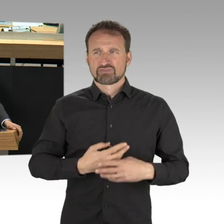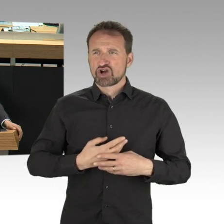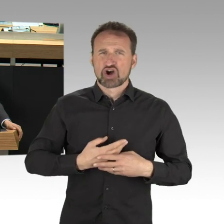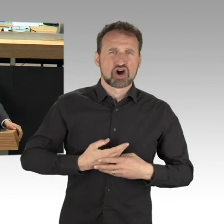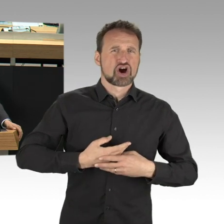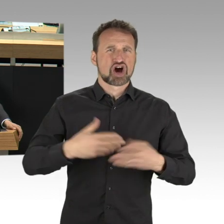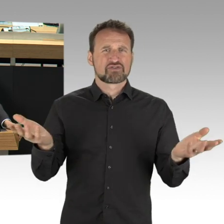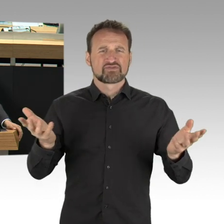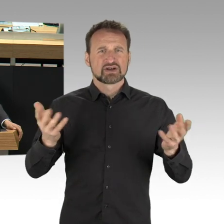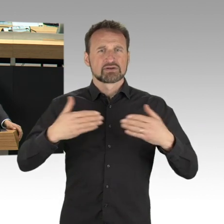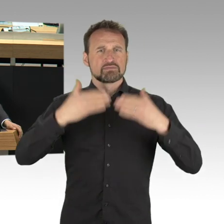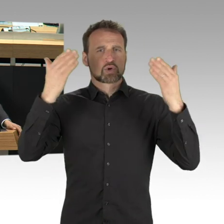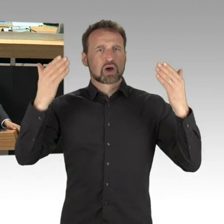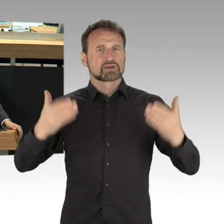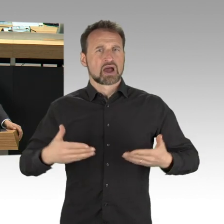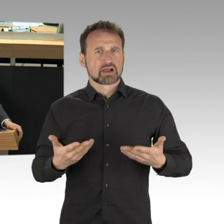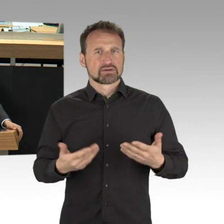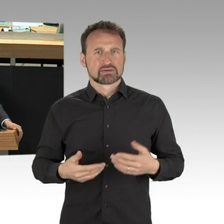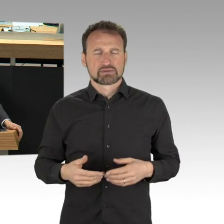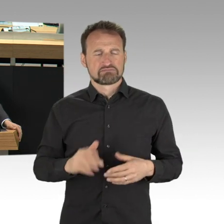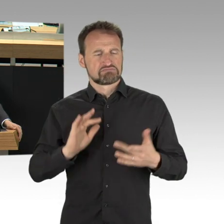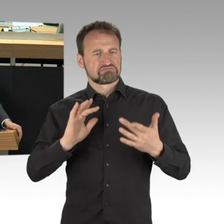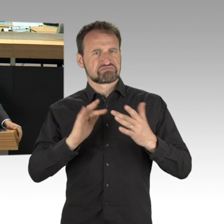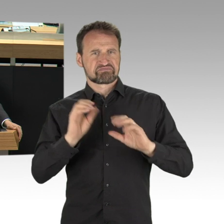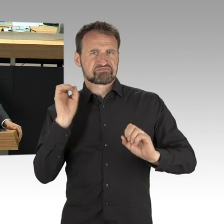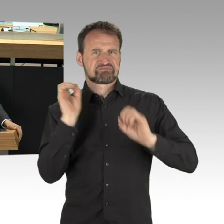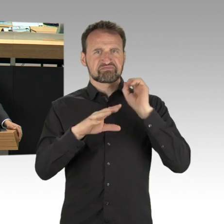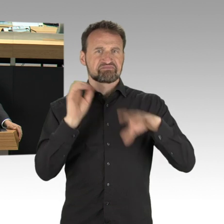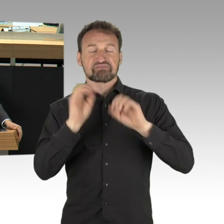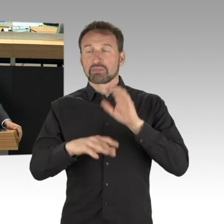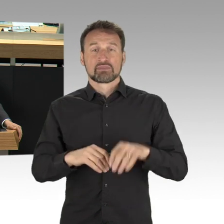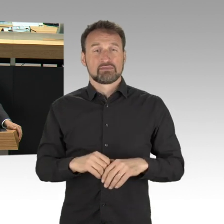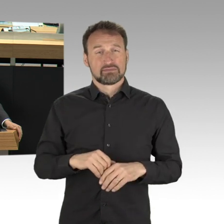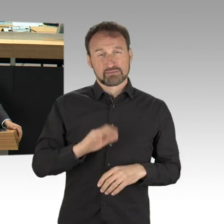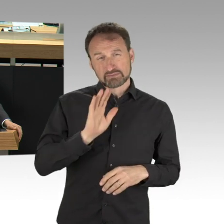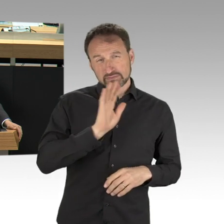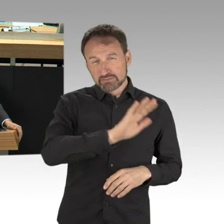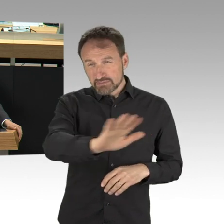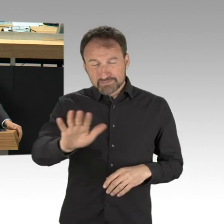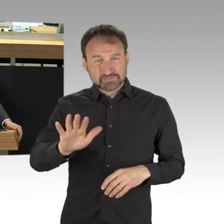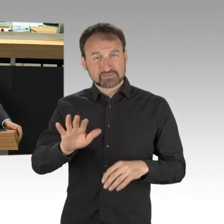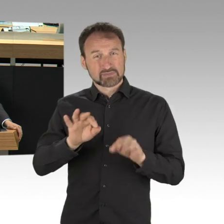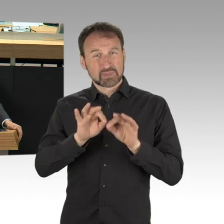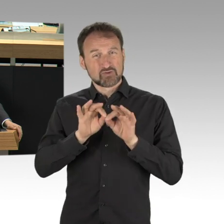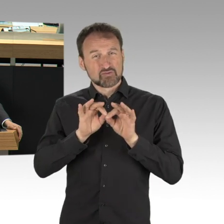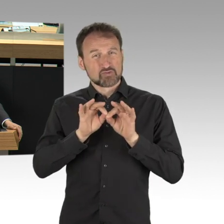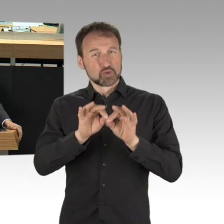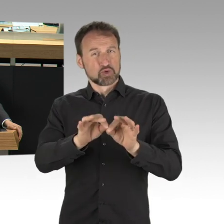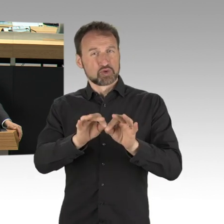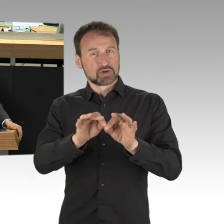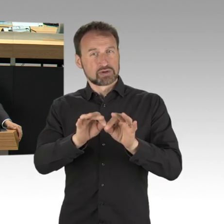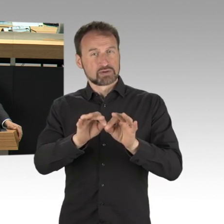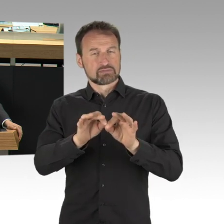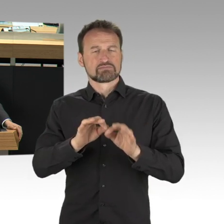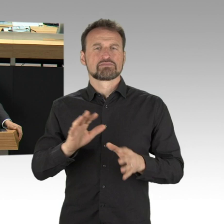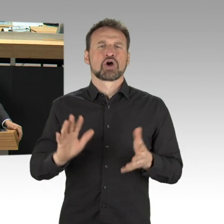Portalen, von Menschen aus ihrer Führung, die Holocaust verleugnen, die anfangen